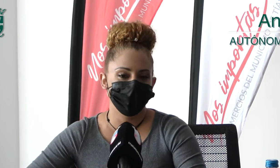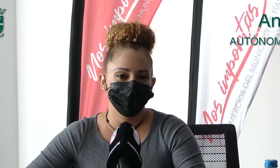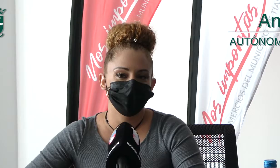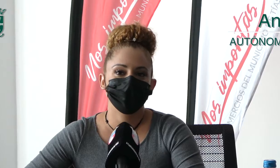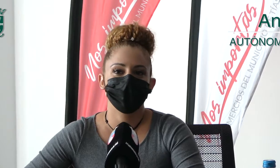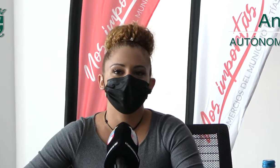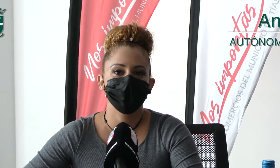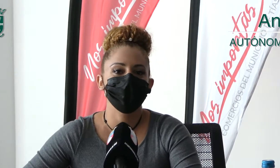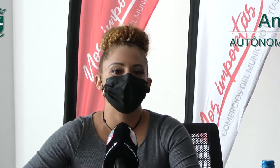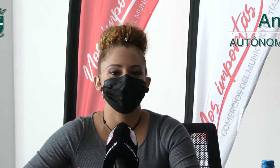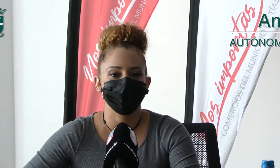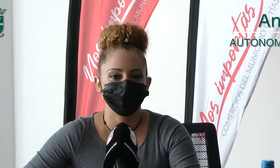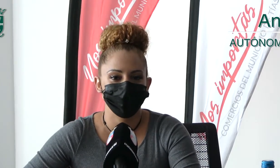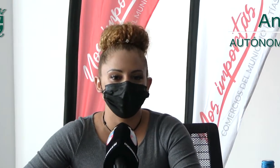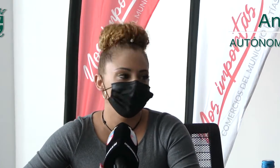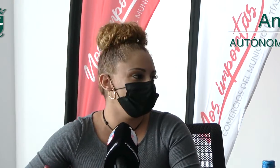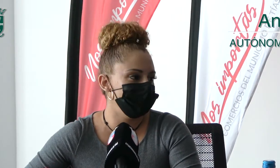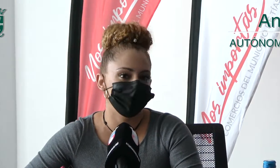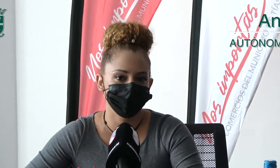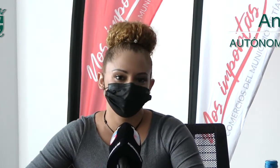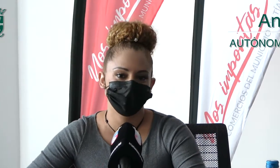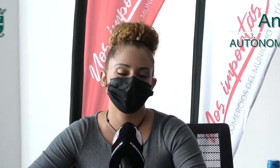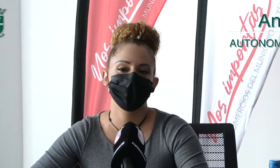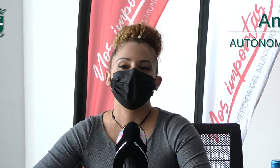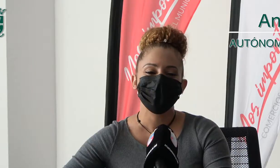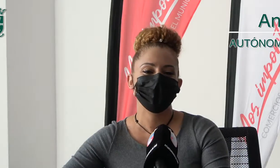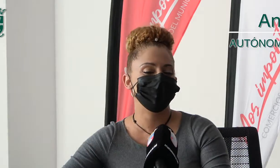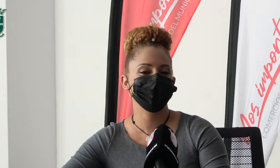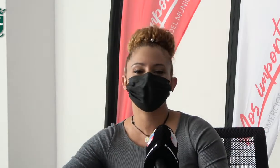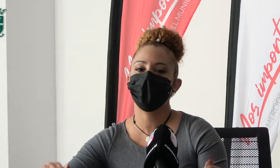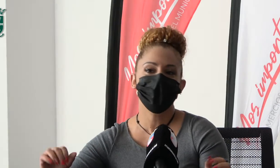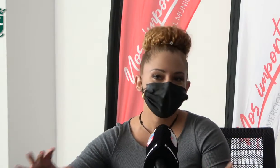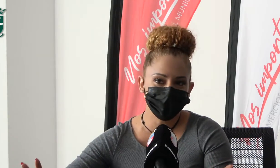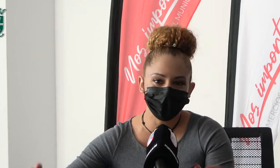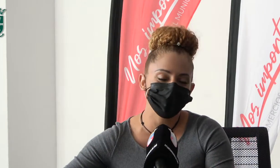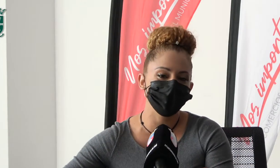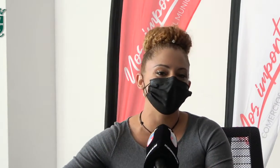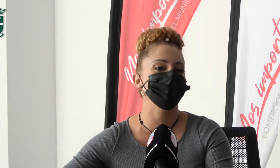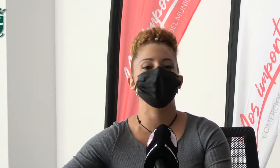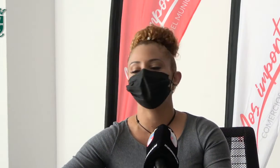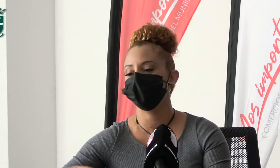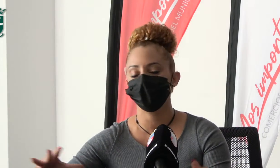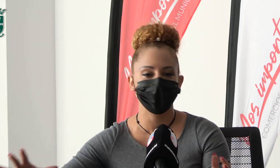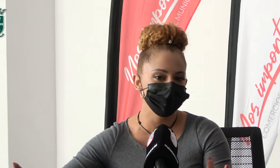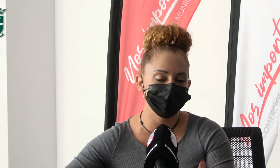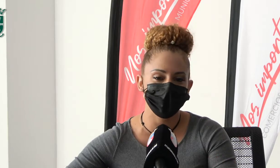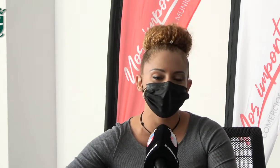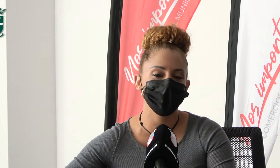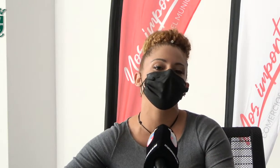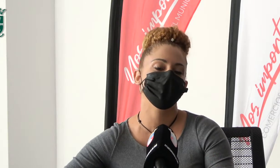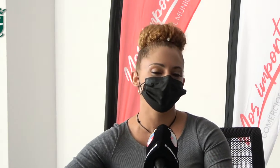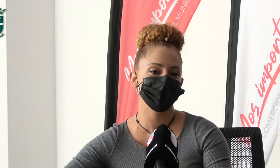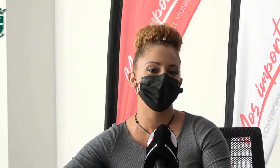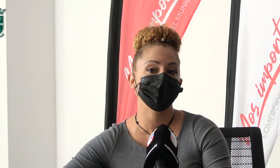equilibrio económico, ¿no? Por lo tanto, es un bienestar social en los barrios, sobre todo. Que gracias a la web del ayuntamiento, gracias a todas las actividades